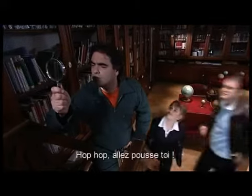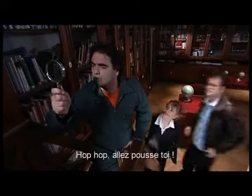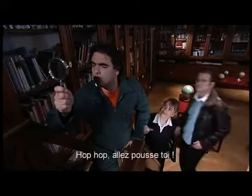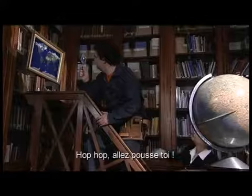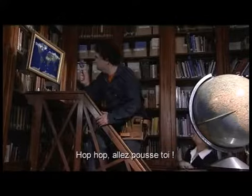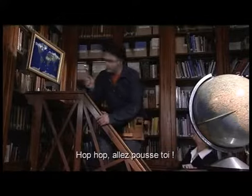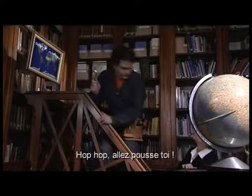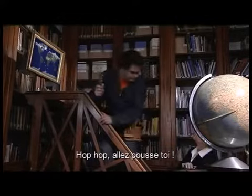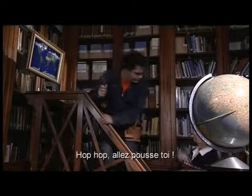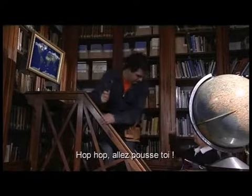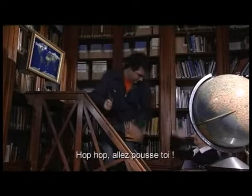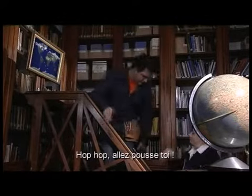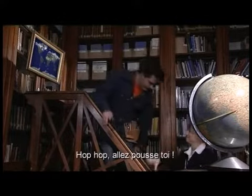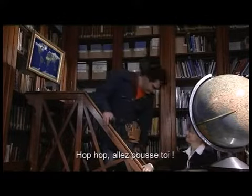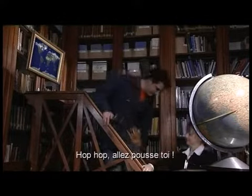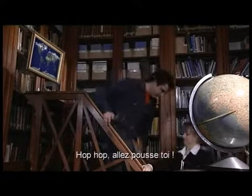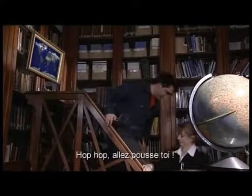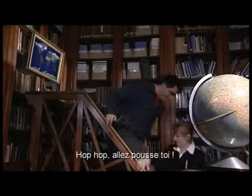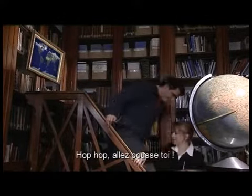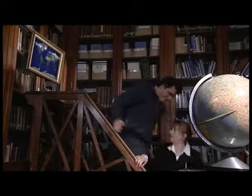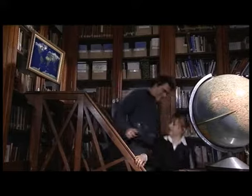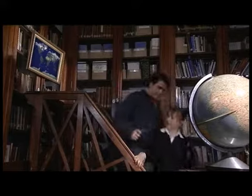Hop, hop, allez, allez, pousse-toi. Allez.